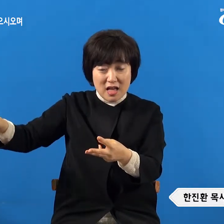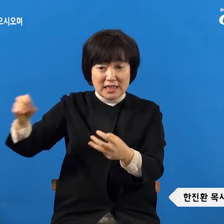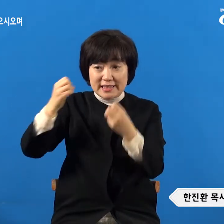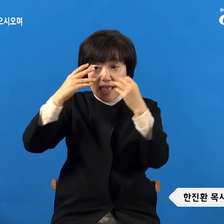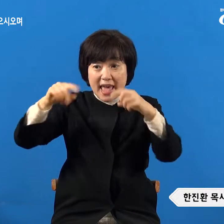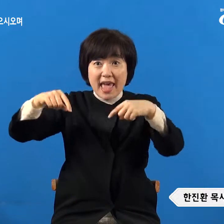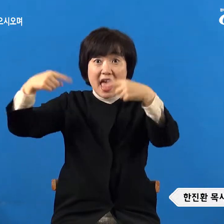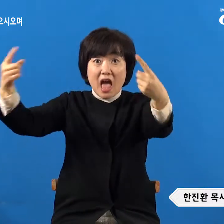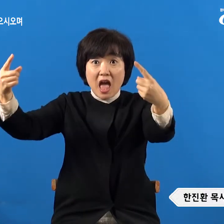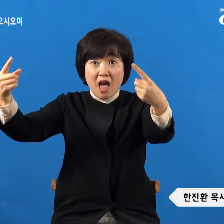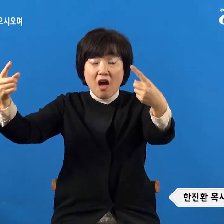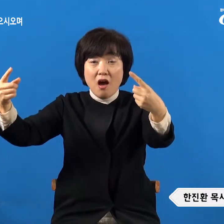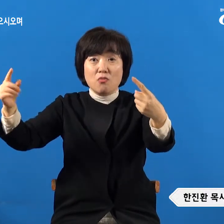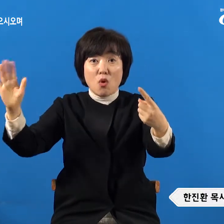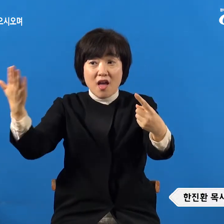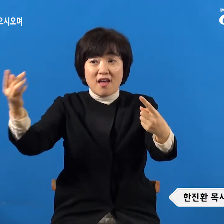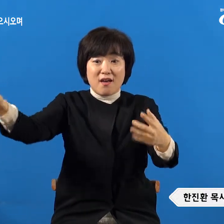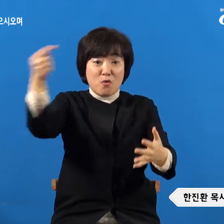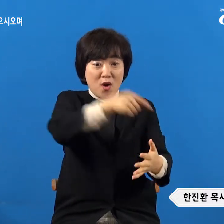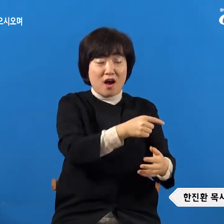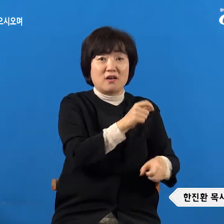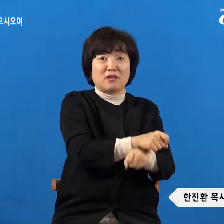되어서 사무장 일을 시작했습니다.